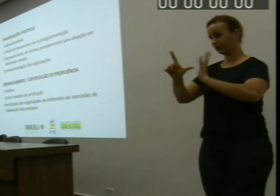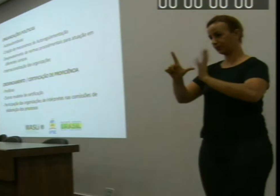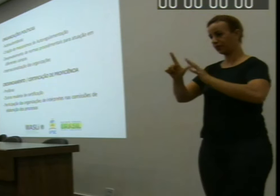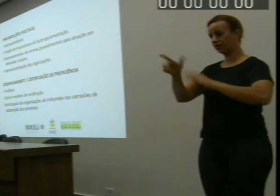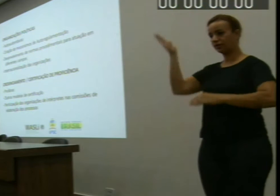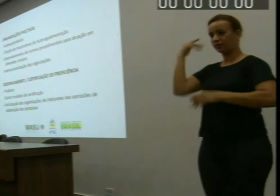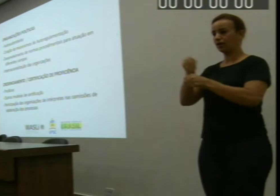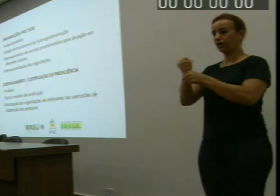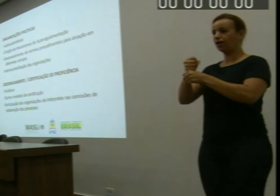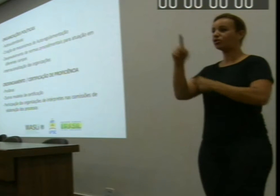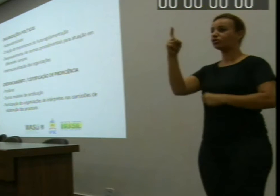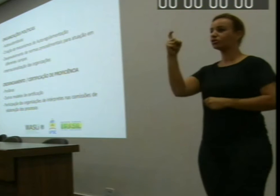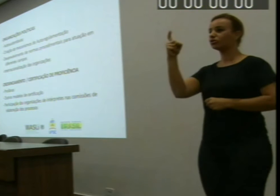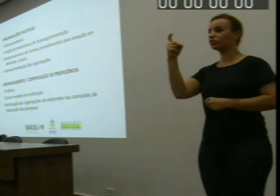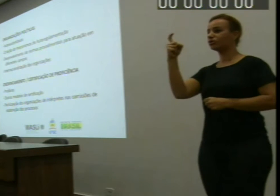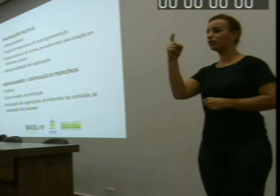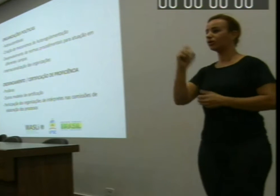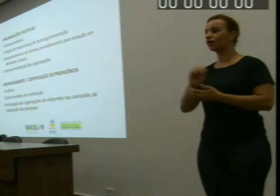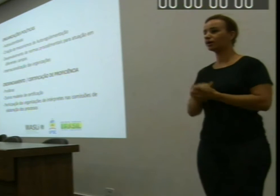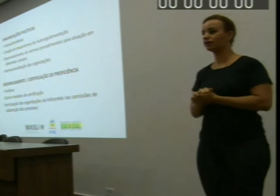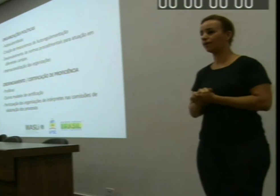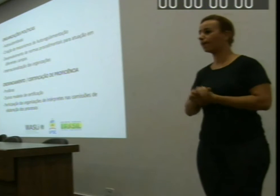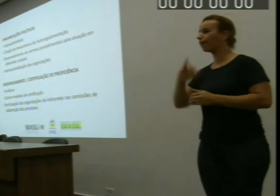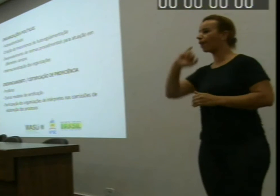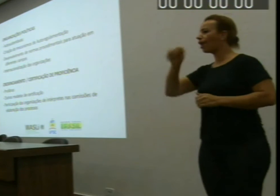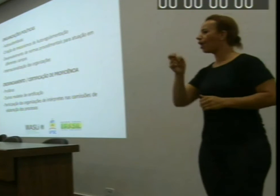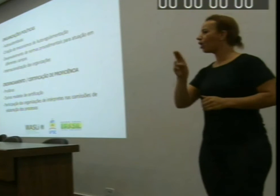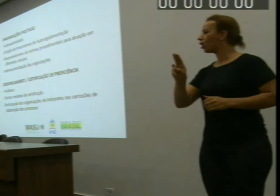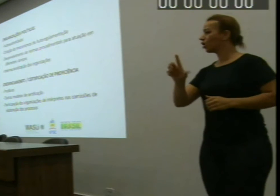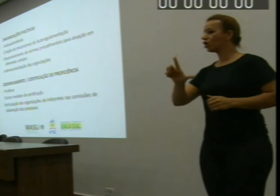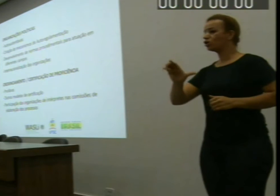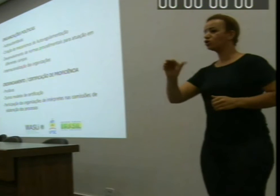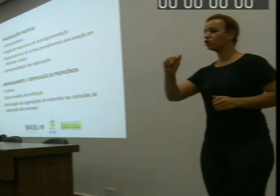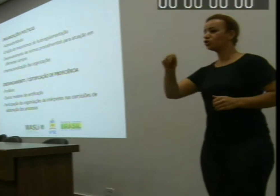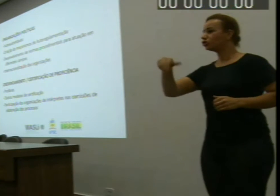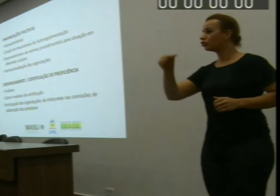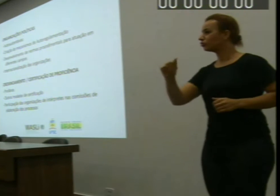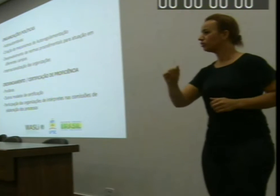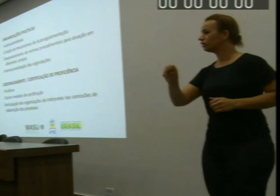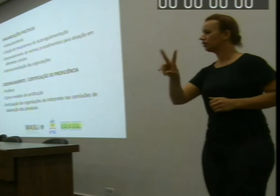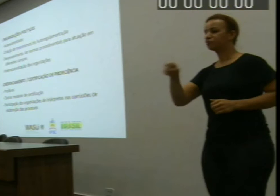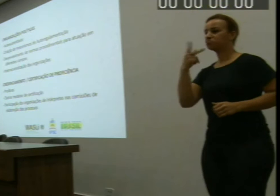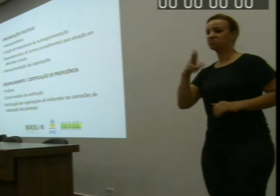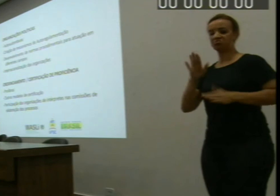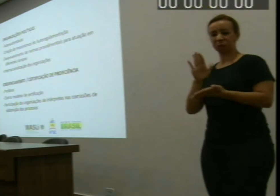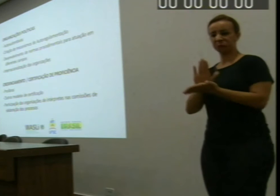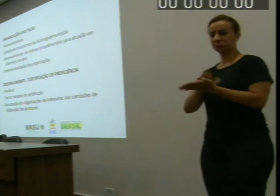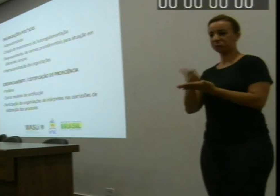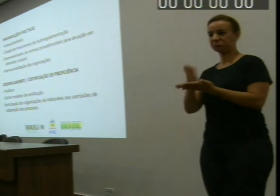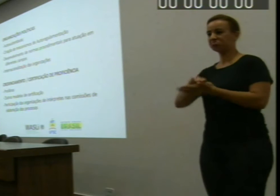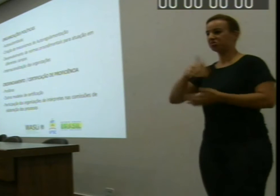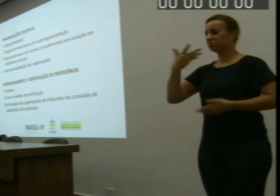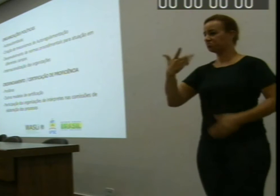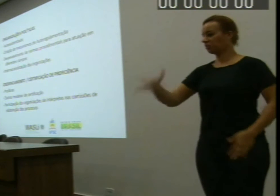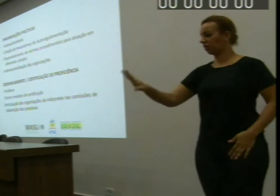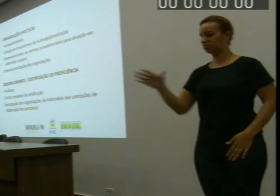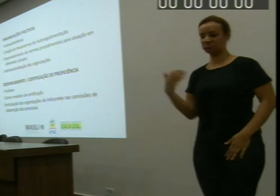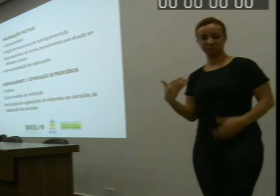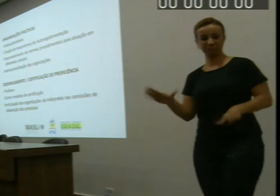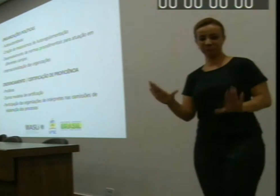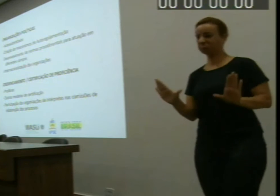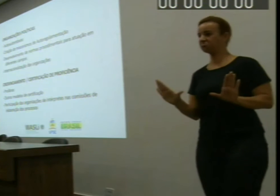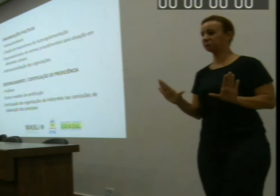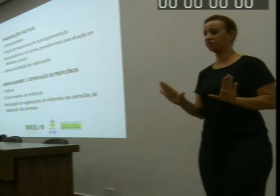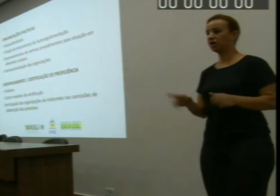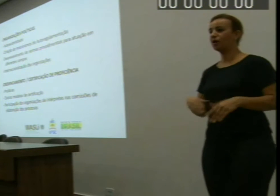libras aqui em Dourados então se a Juliana decide que ela não vai ser mais intérprete educacional que ela vai agora se candidatar a uma